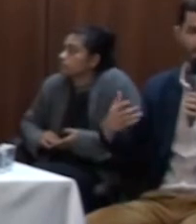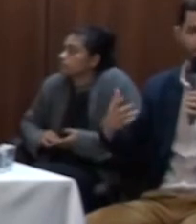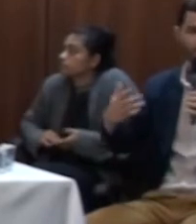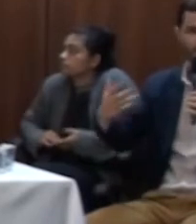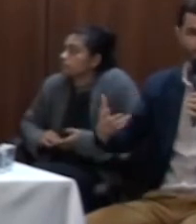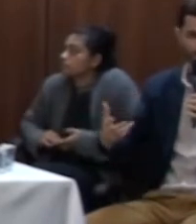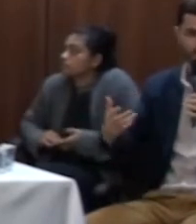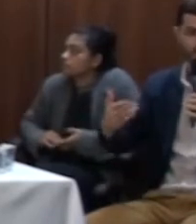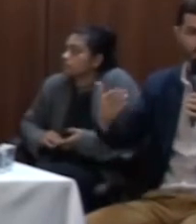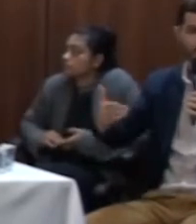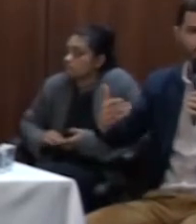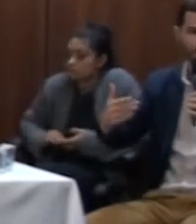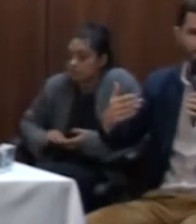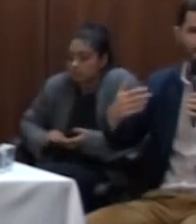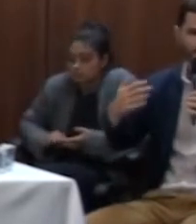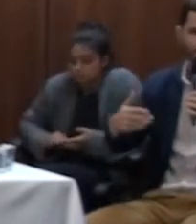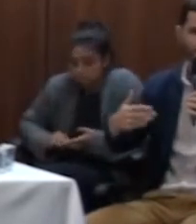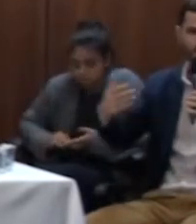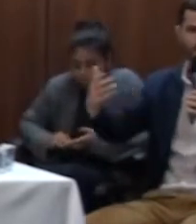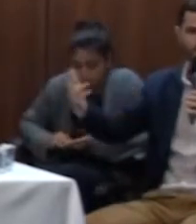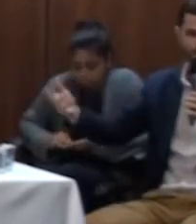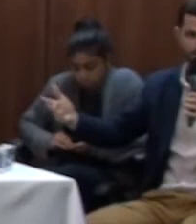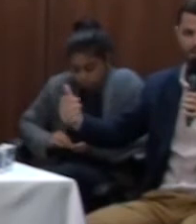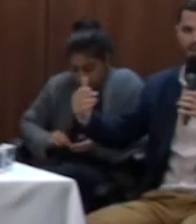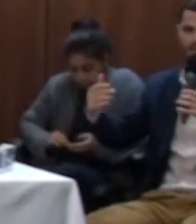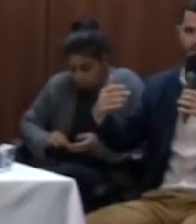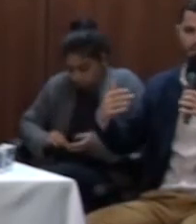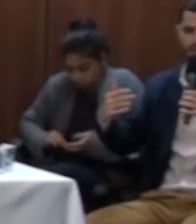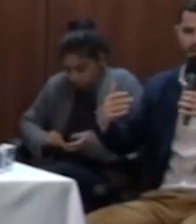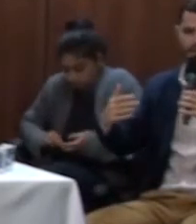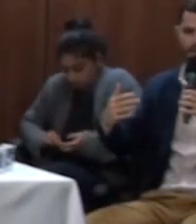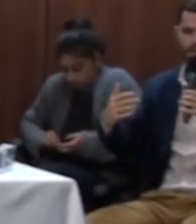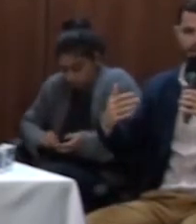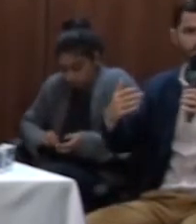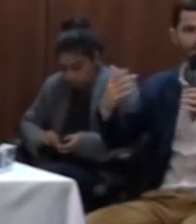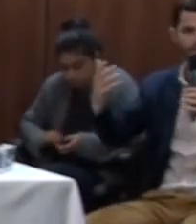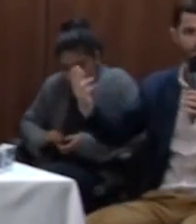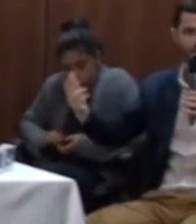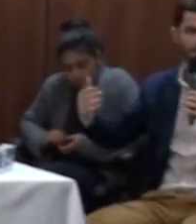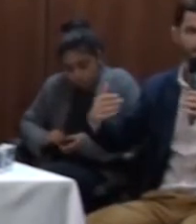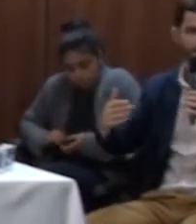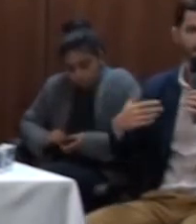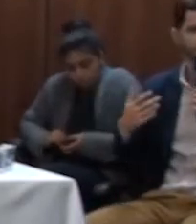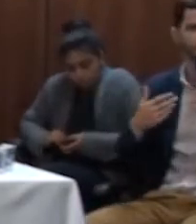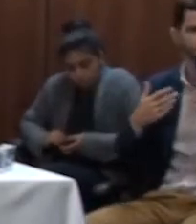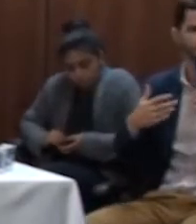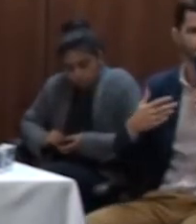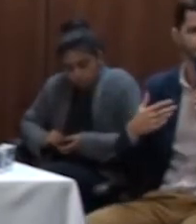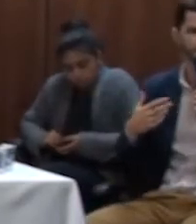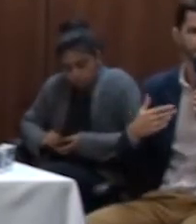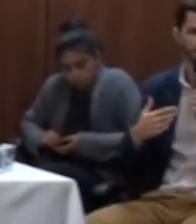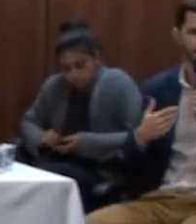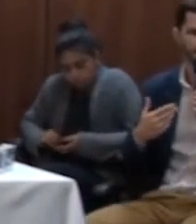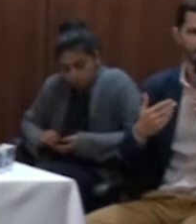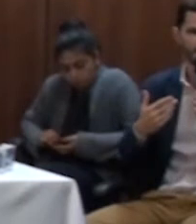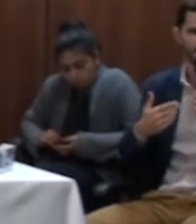estimular que isso se desenvolva, que a gente consiga expandir, que a gente consiga não ter pessoas que passem pelas